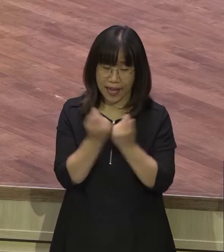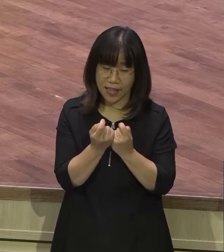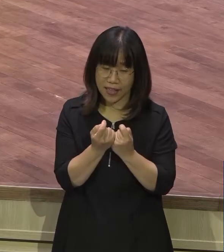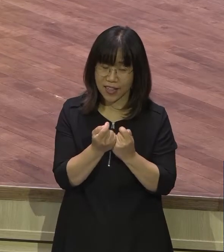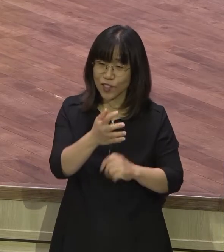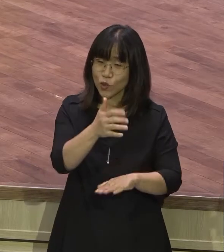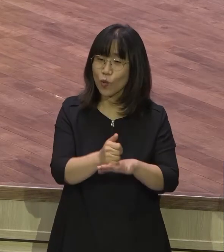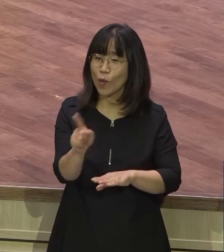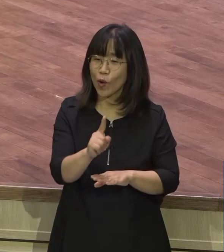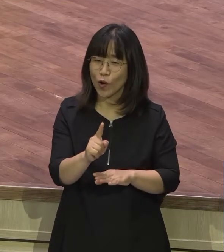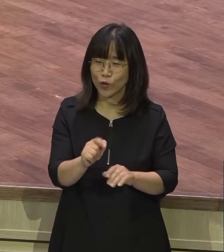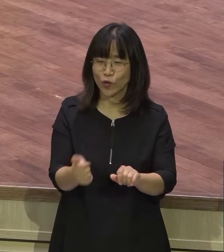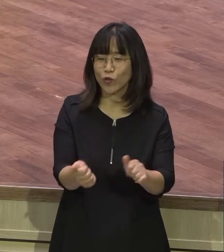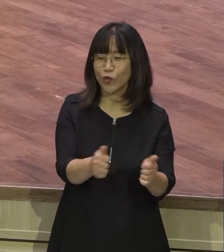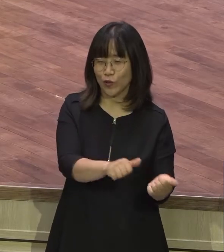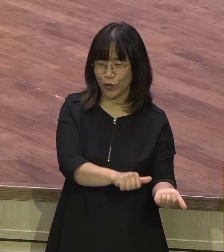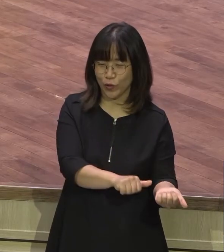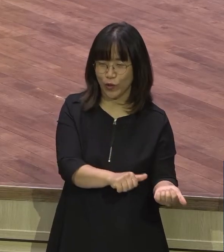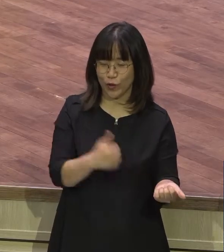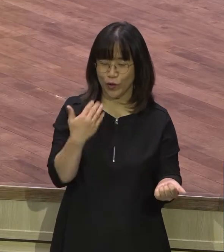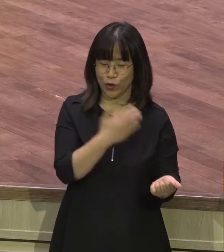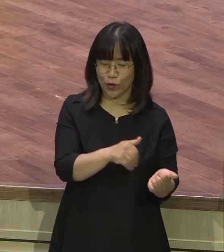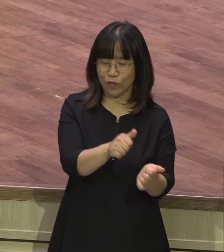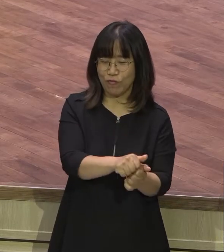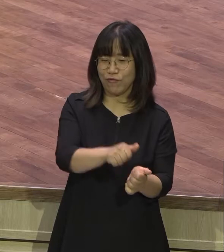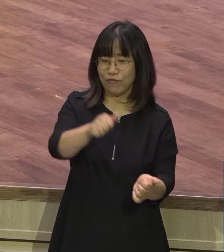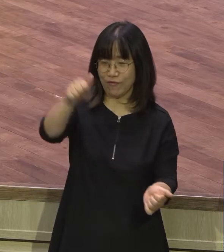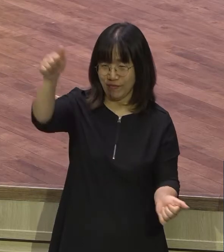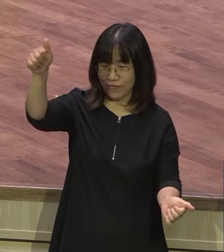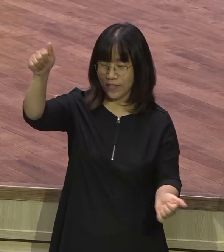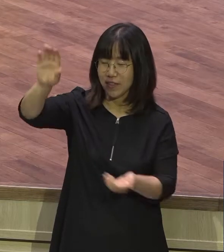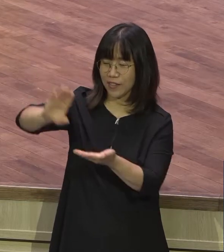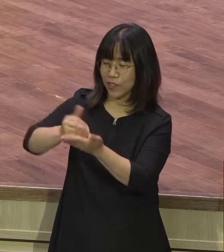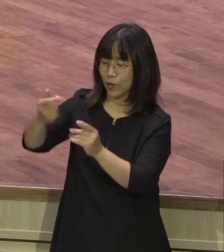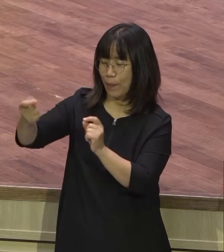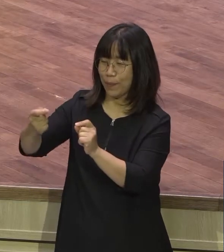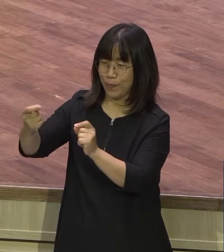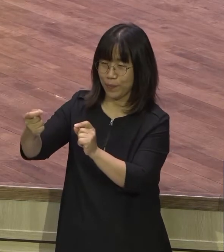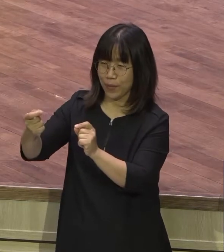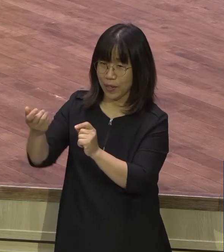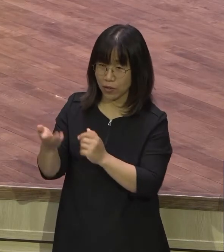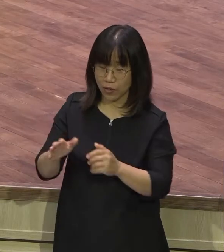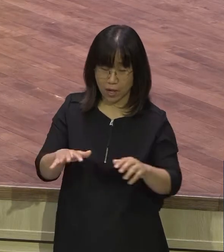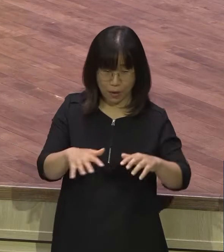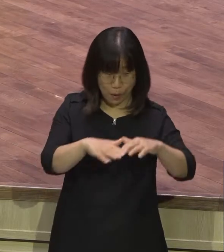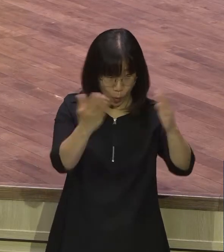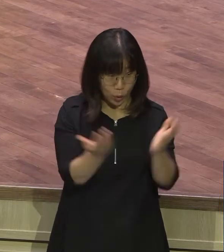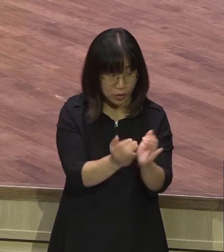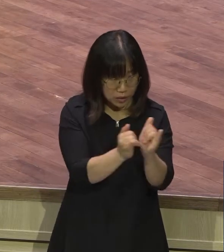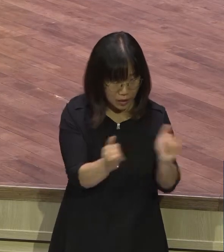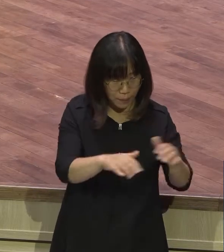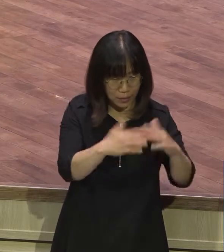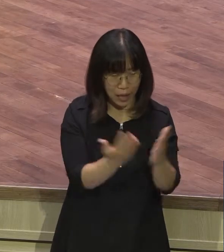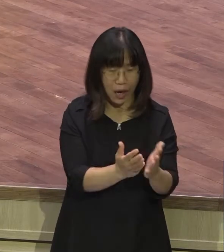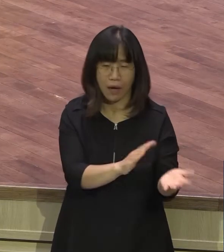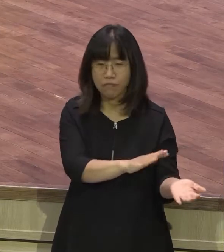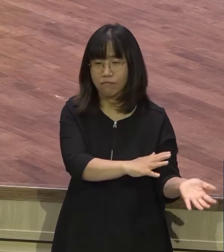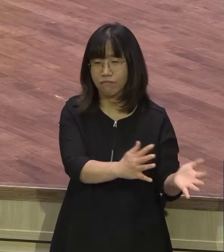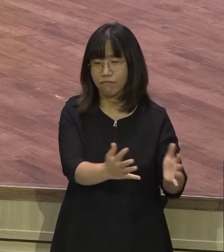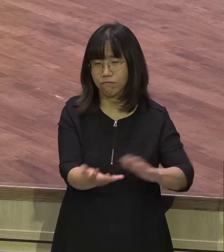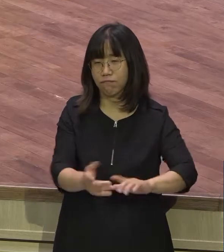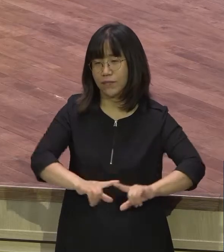육체를 떠나면 다 개인적으로 그리스도 앞에 가게 되는데 인류의 종말이 있다. 말이에요. 그래서 우리는